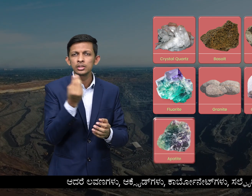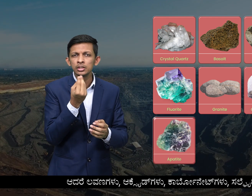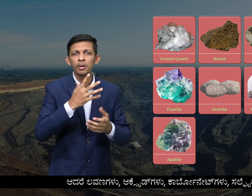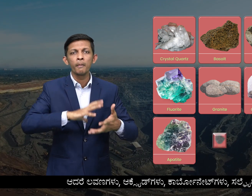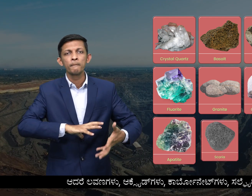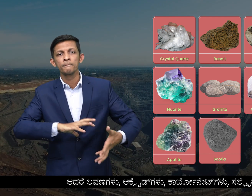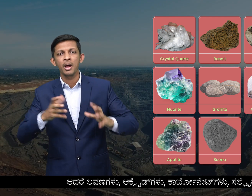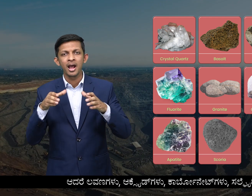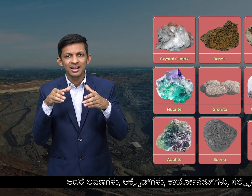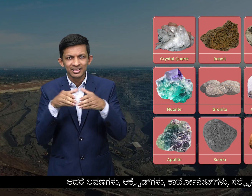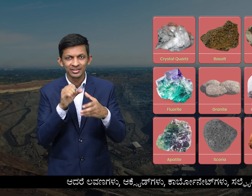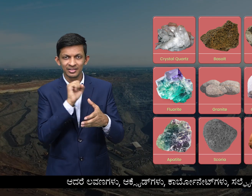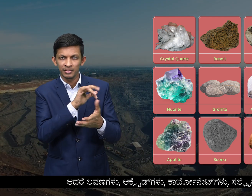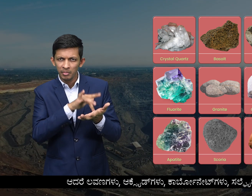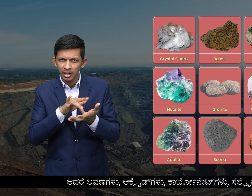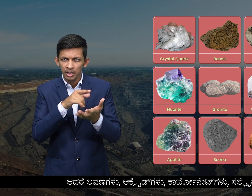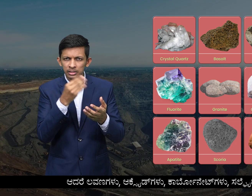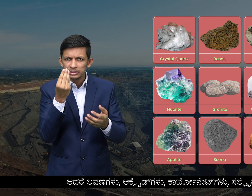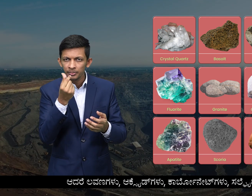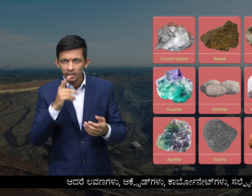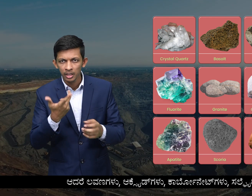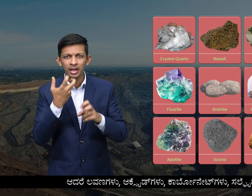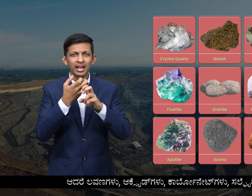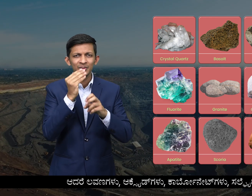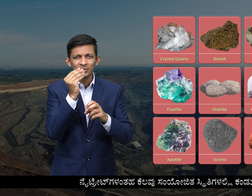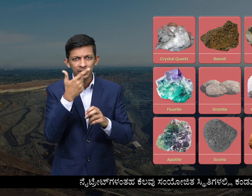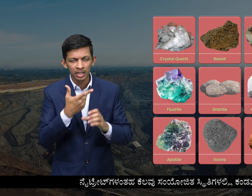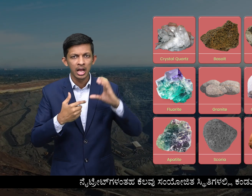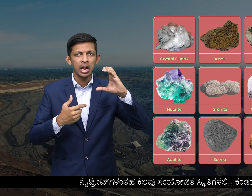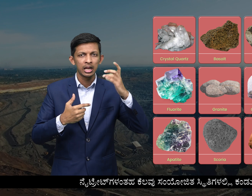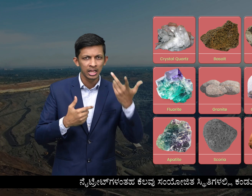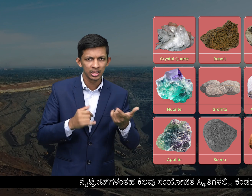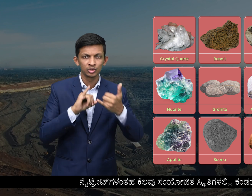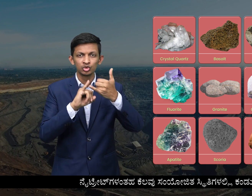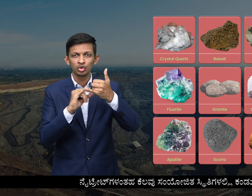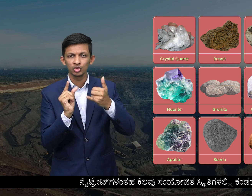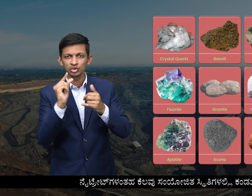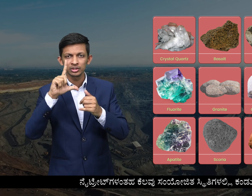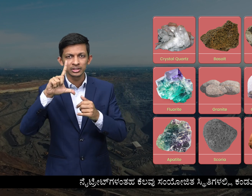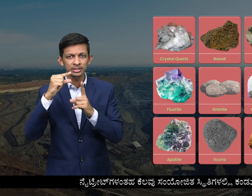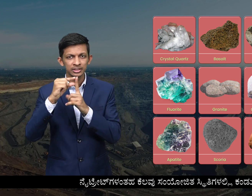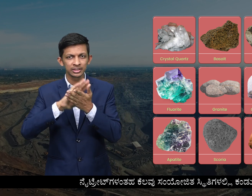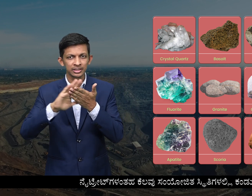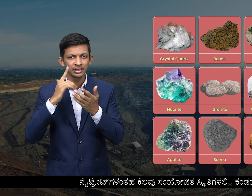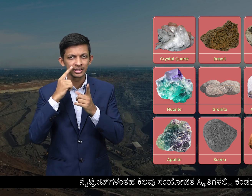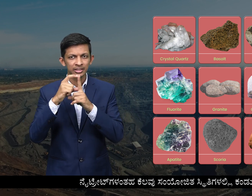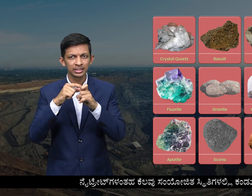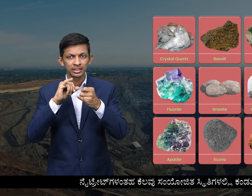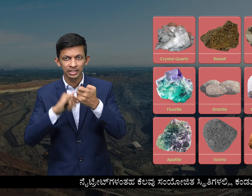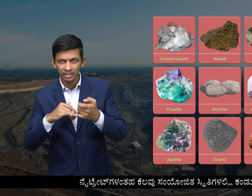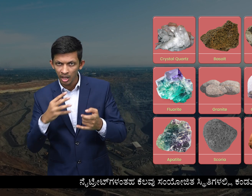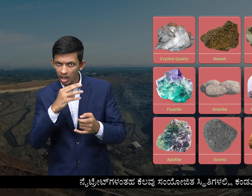ಆದರೆ ಲವಣಗಳು, ಆಕ್ಸೈಡ್ಗಳು, ಕಾರ್ಬೋನೇಟ್ಗಳು, ಸಲ್ಫೈಡ್ಗಳು ಮತ್ತು ನೈಟ್ರೇಟ್ಗಳಂತಹ ಕೆಲವು ಸಂಯೋಜಿತ ಸ್ಥಿತಿಗಳಲ್ಲಿ ಕಂಡುಬರುತ್ತೆ.